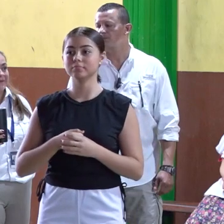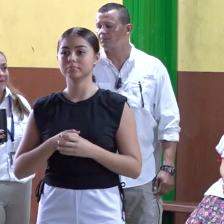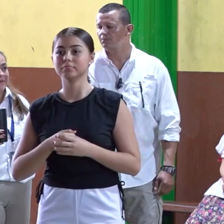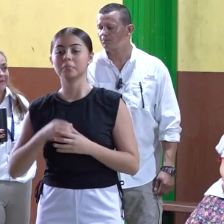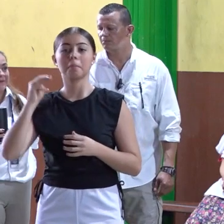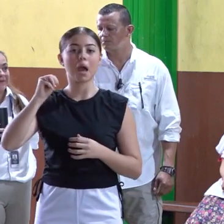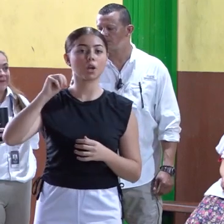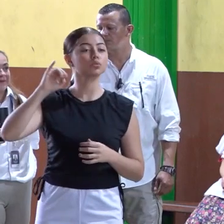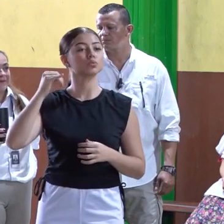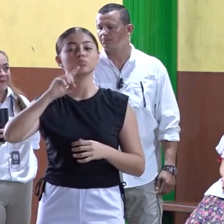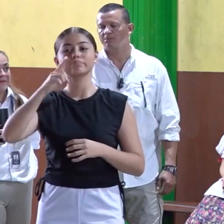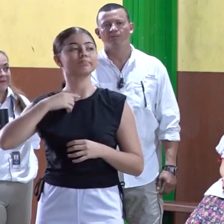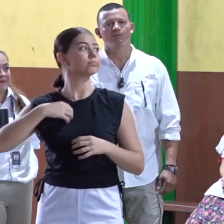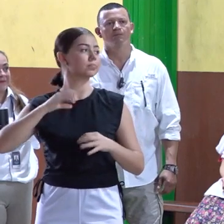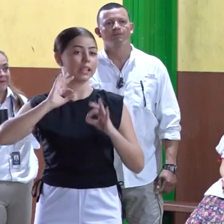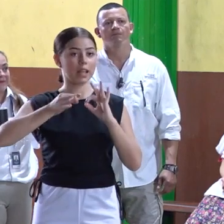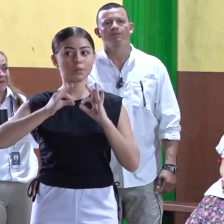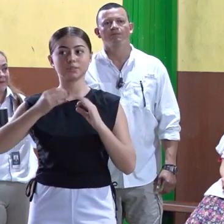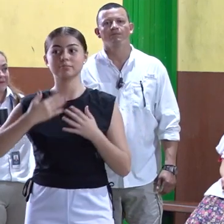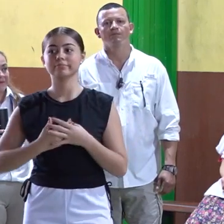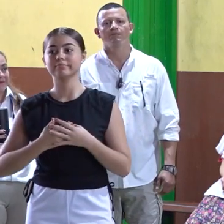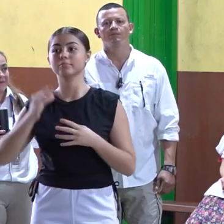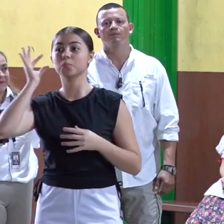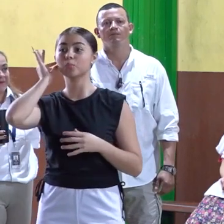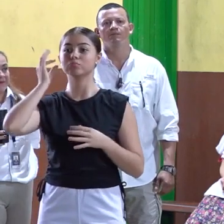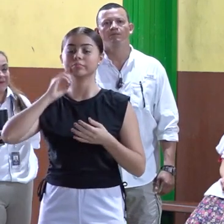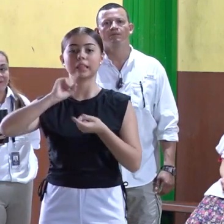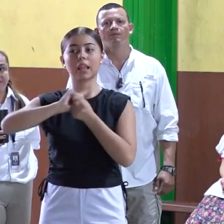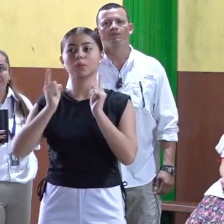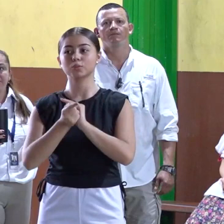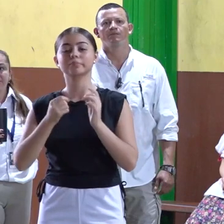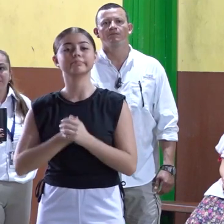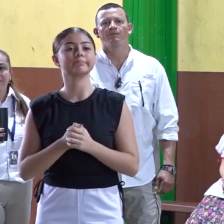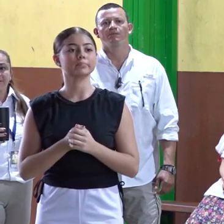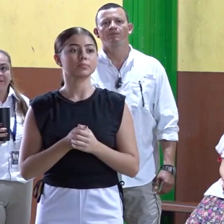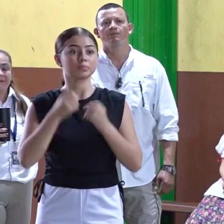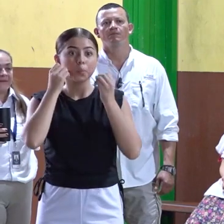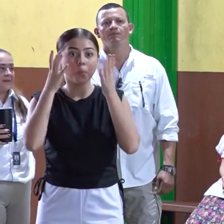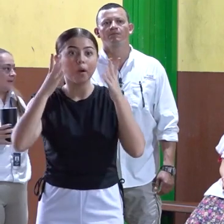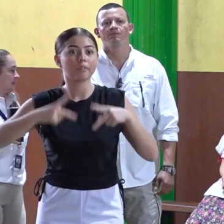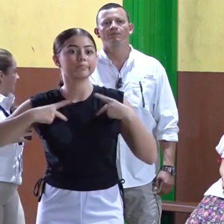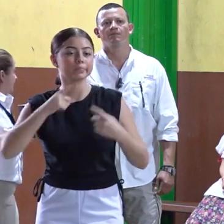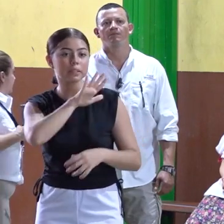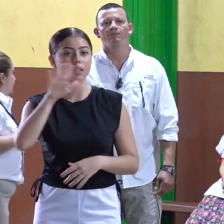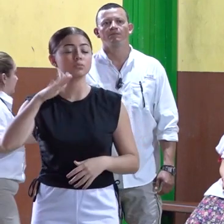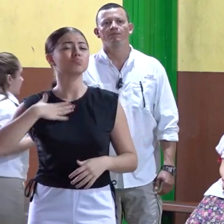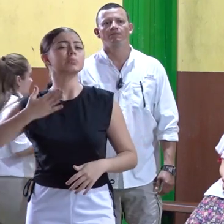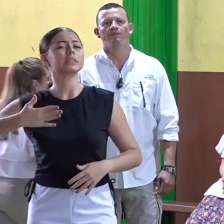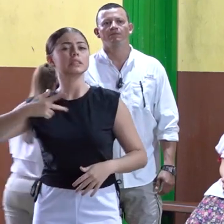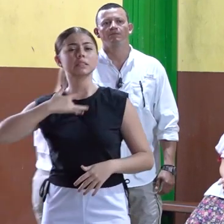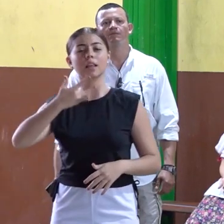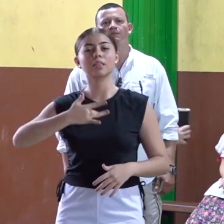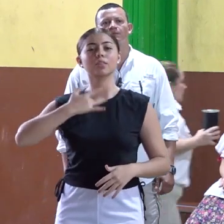traducción, muy impresionante la vida de ellos. Yo me siento